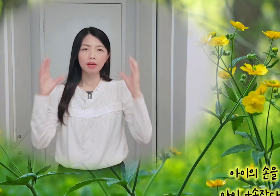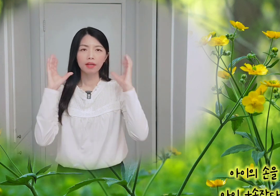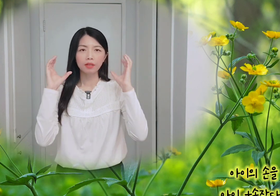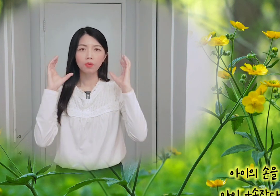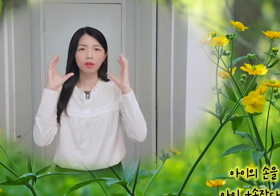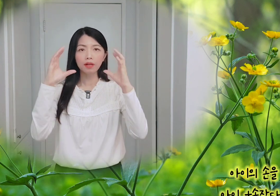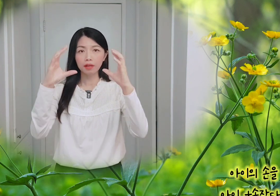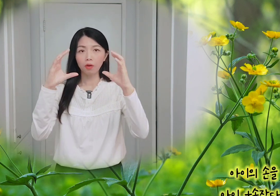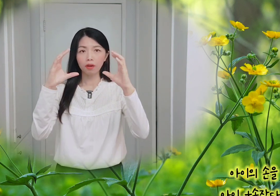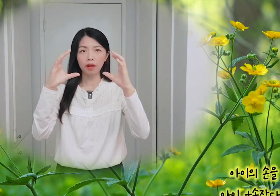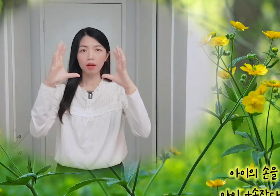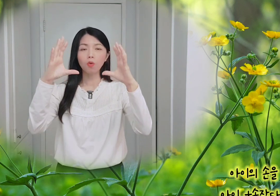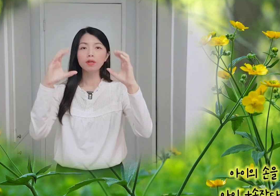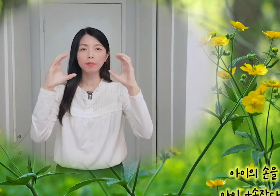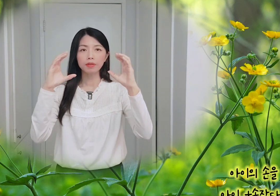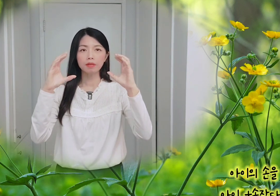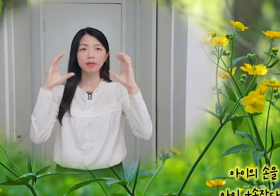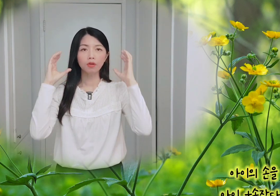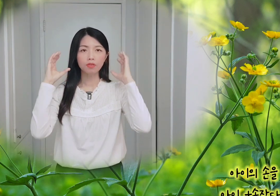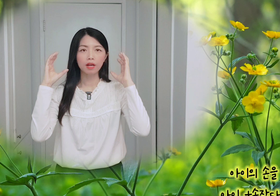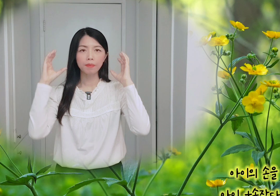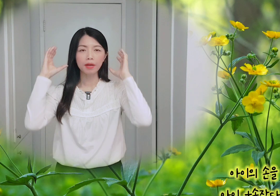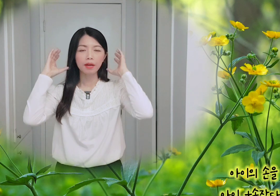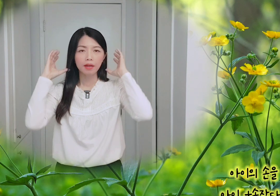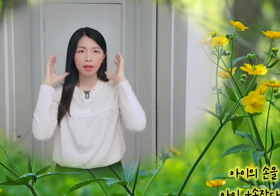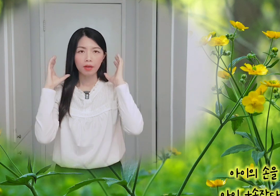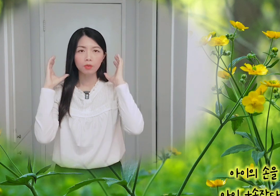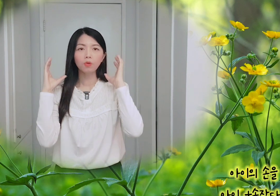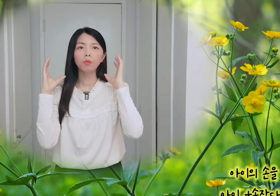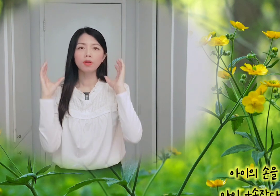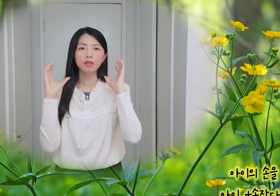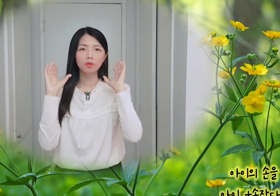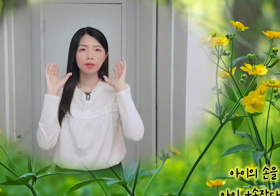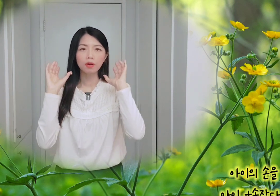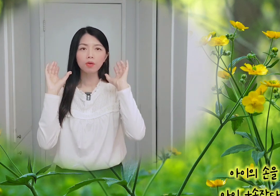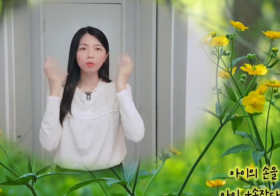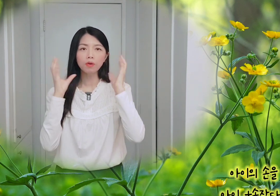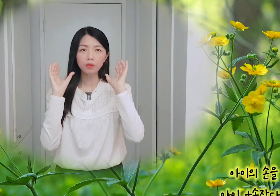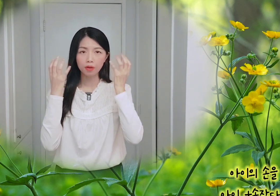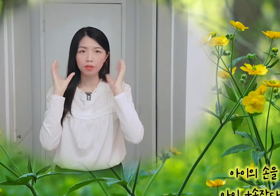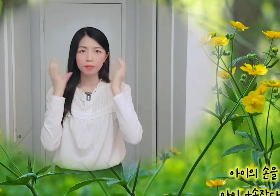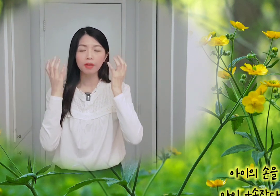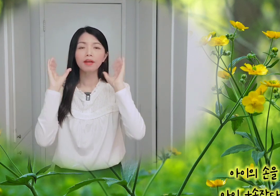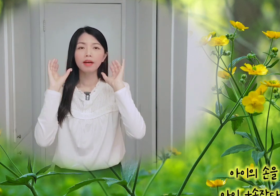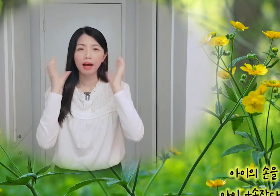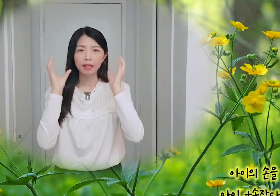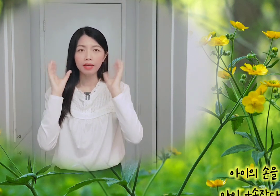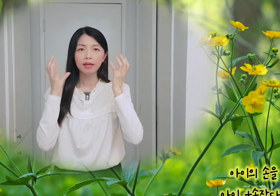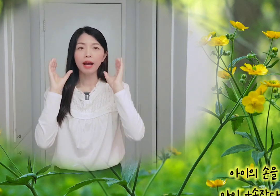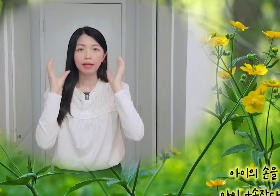수어는 양손을 이렇게 공을 잡듯이 만들어 주신 다음에 양쪽 볼 있는 쪽에서 손목을